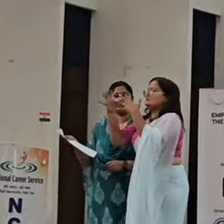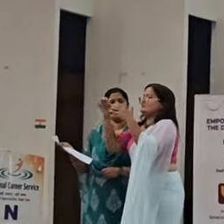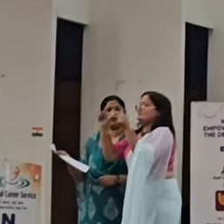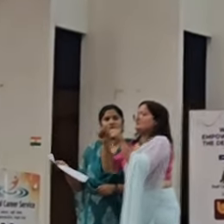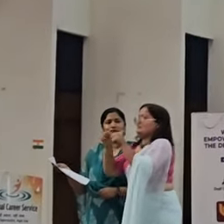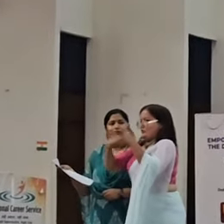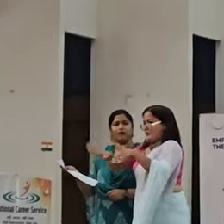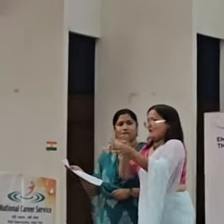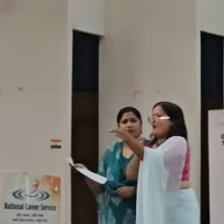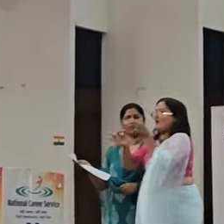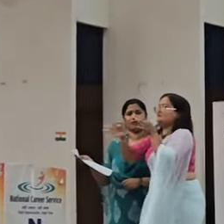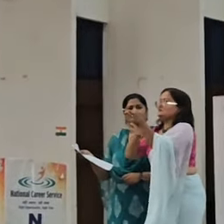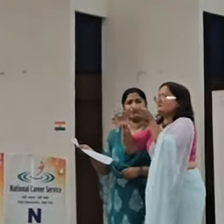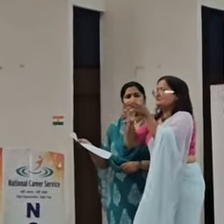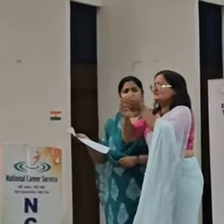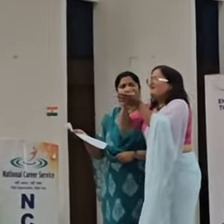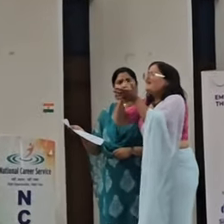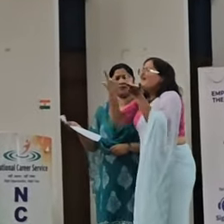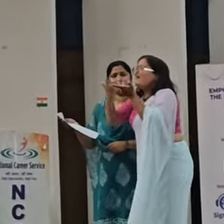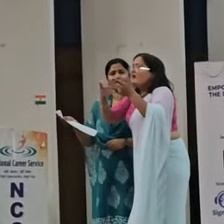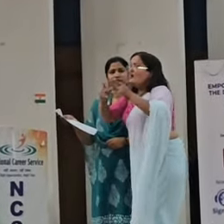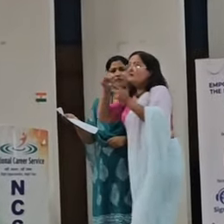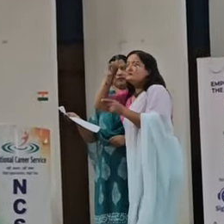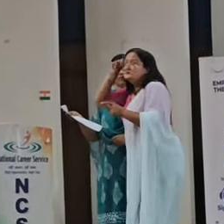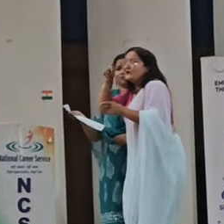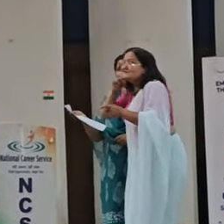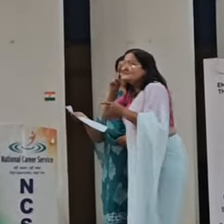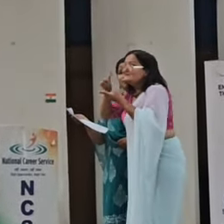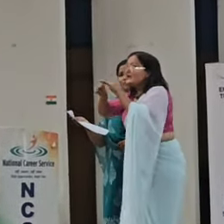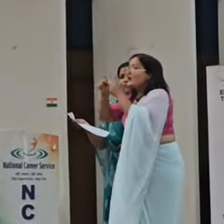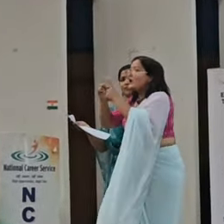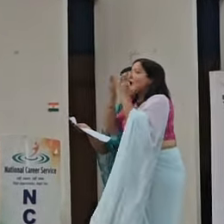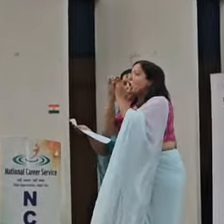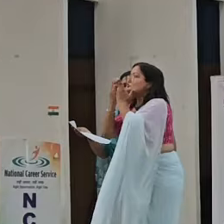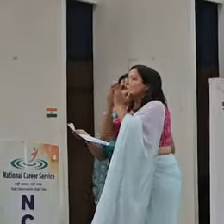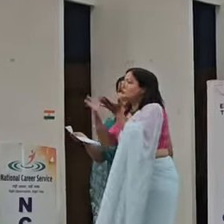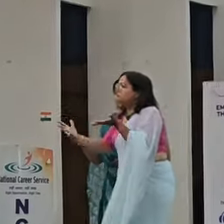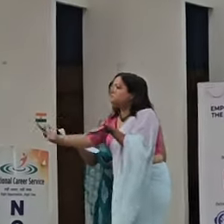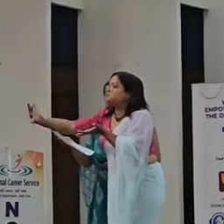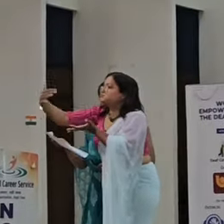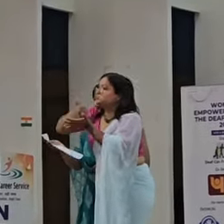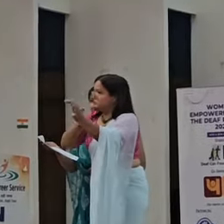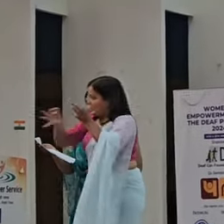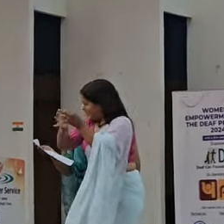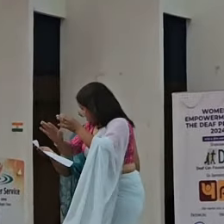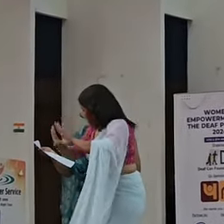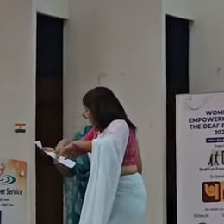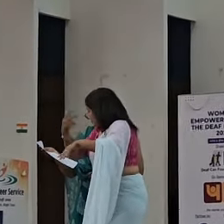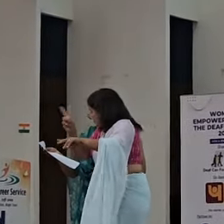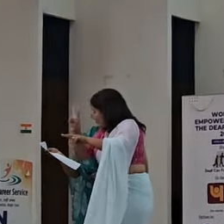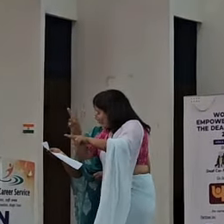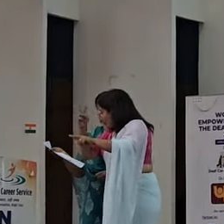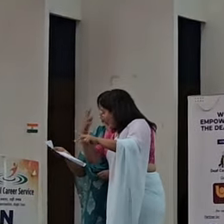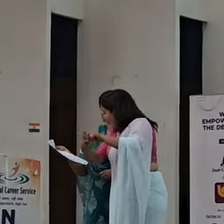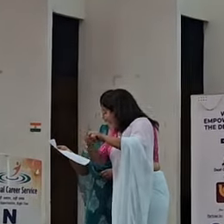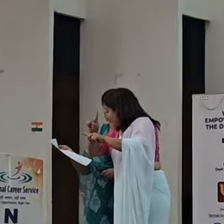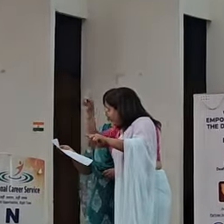प्रेजेंटेशन रहेगी YWCA से यूथ वुमेन। ओके, और मैं आप लोगों को इसके बारे में भी